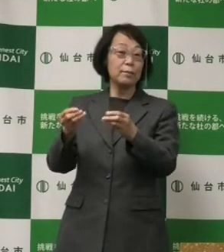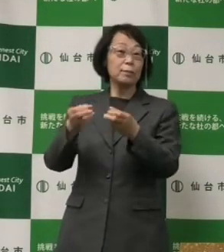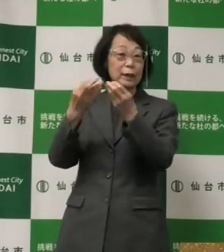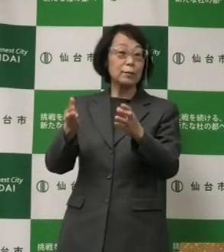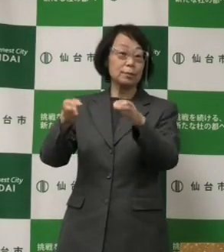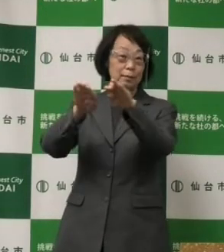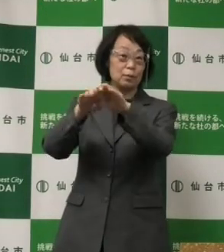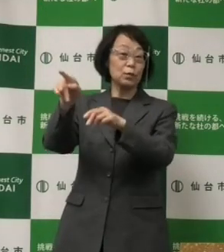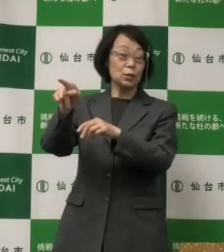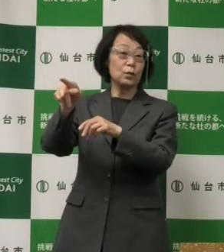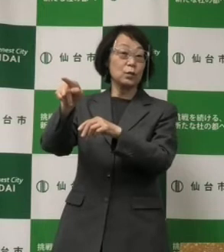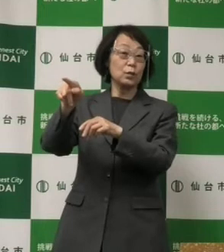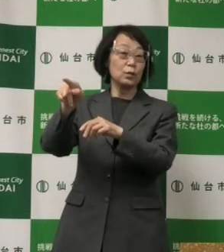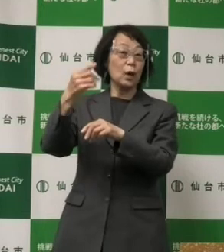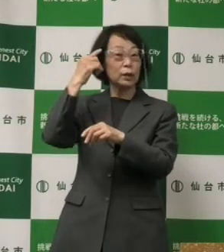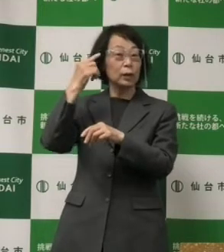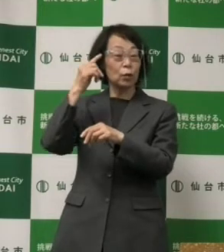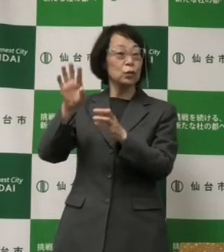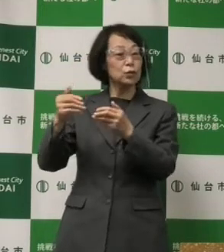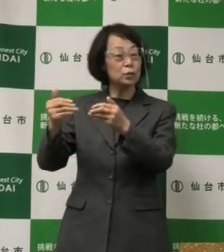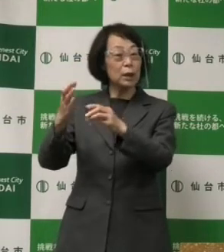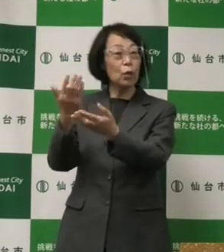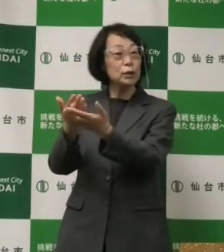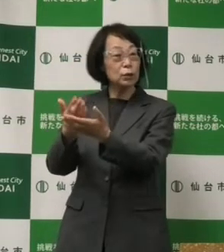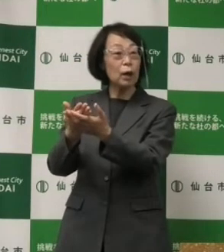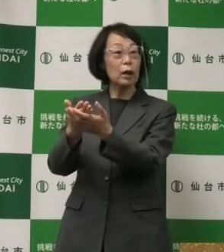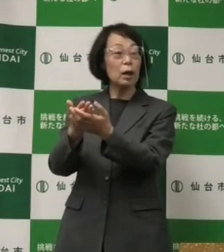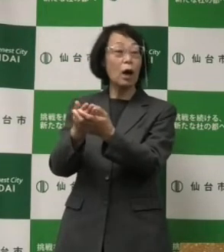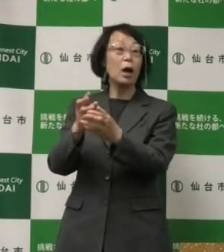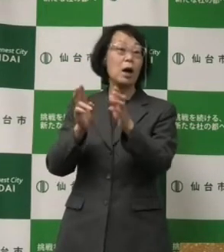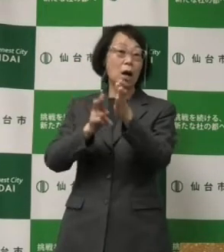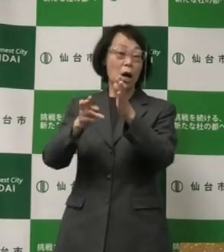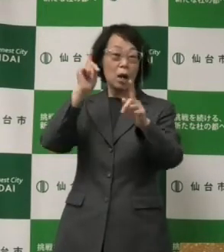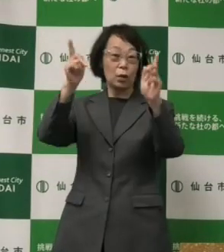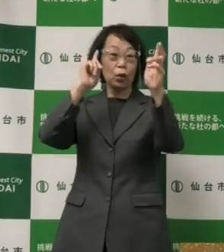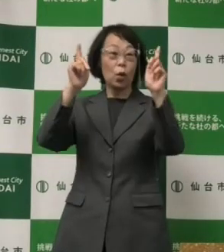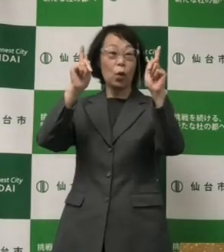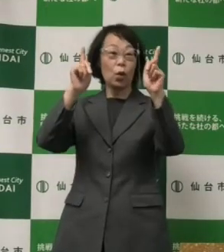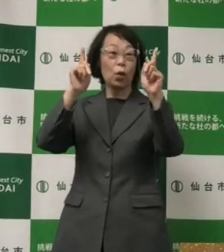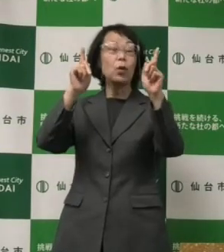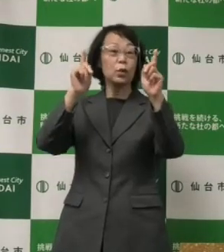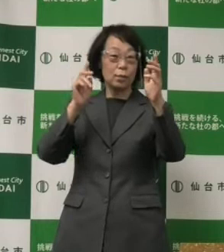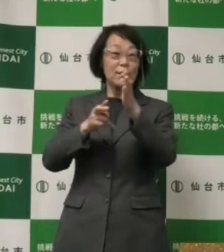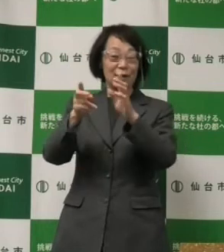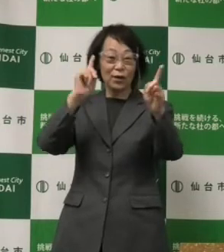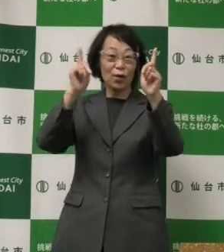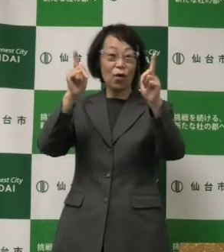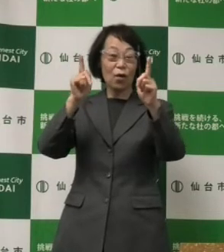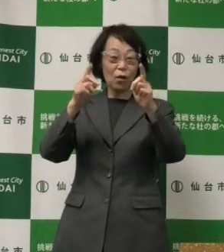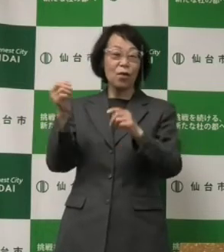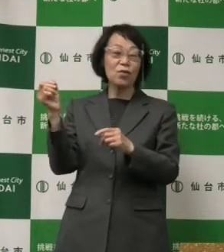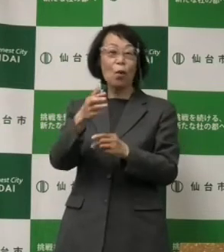か。もしくはどんどん進めてほしいとかですね、今現在でのこの GoTo 再開の、についてどのように思いますでしょう